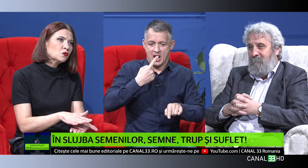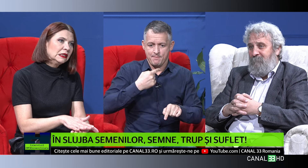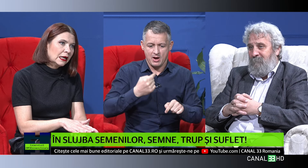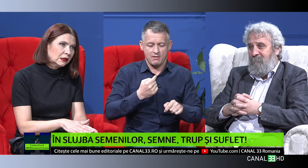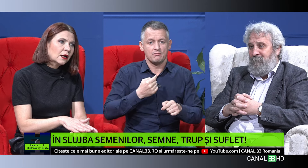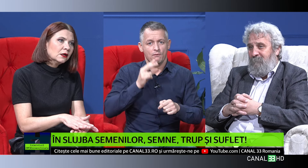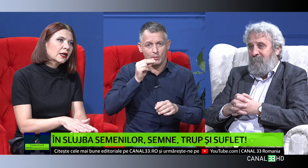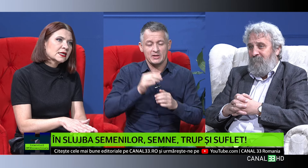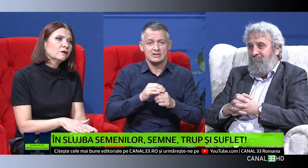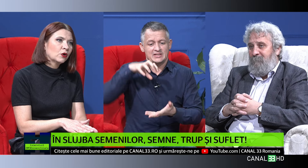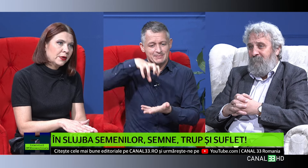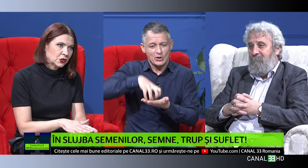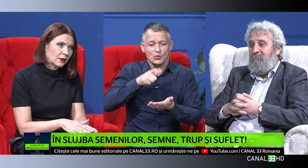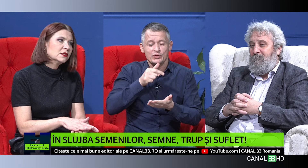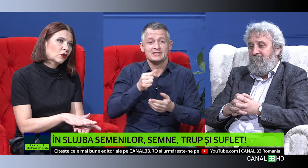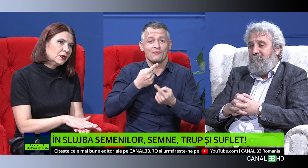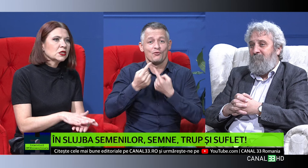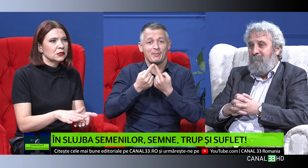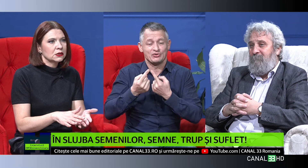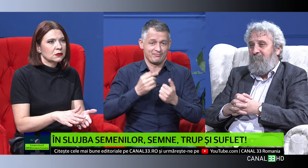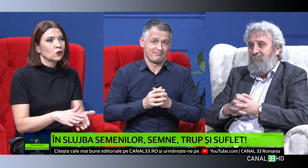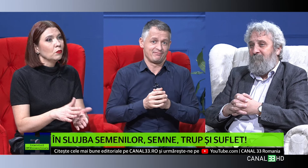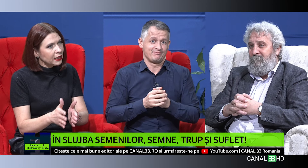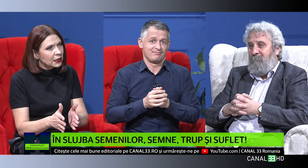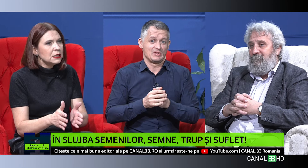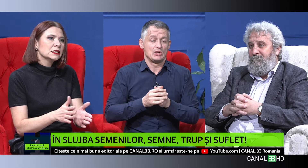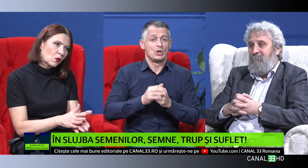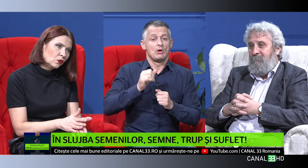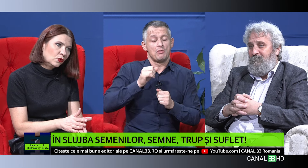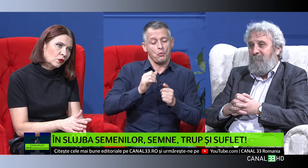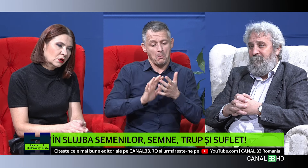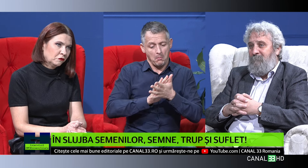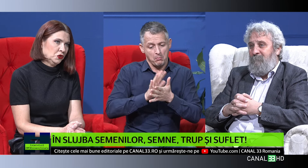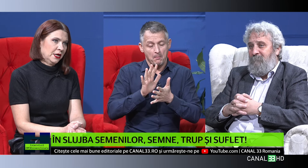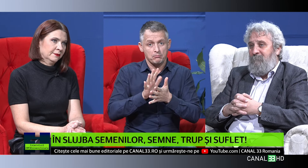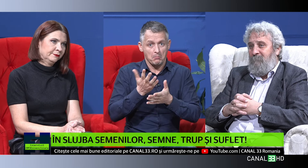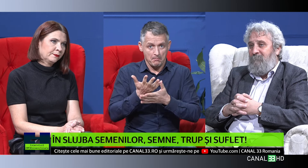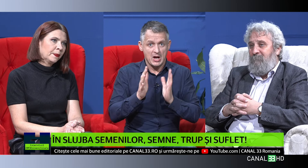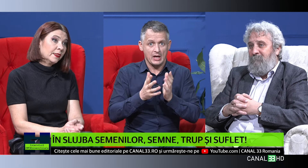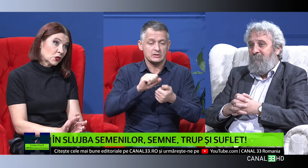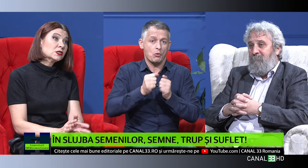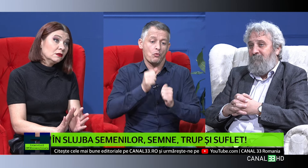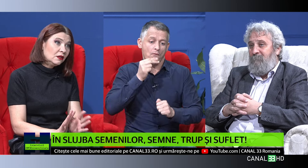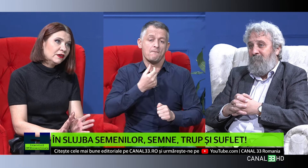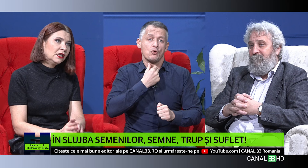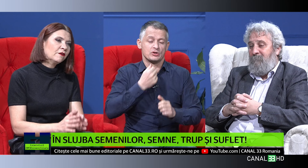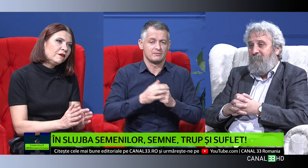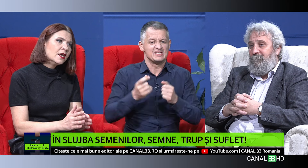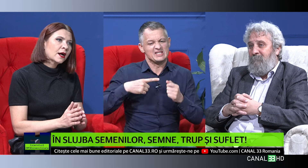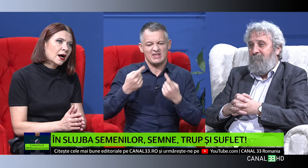spațiul mentalitar în care ea se vorbește. Mm-hmm. Se vorbește cu mâinile sau cu vocea. Deci sunt diferite.